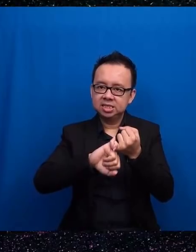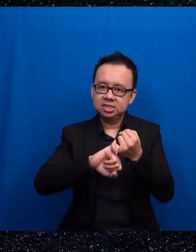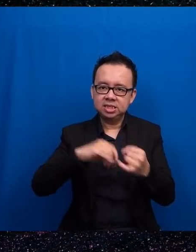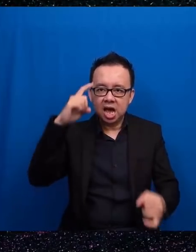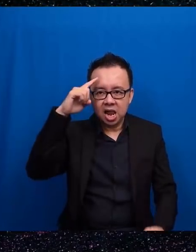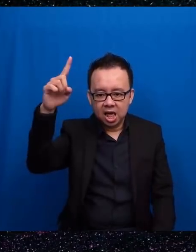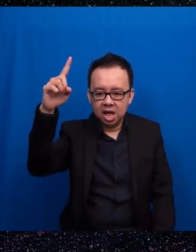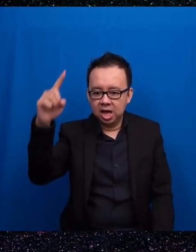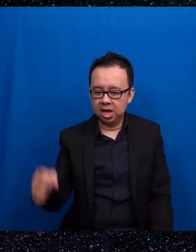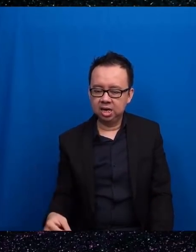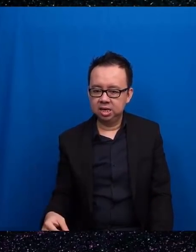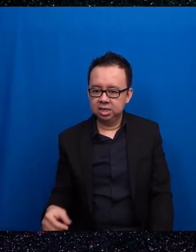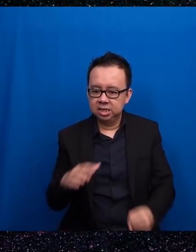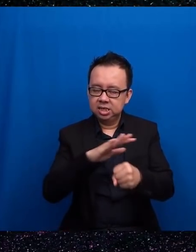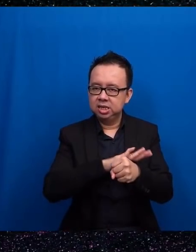Janji Allah